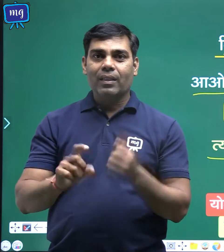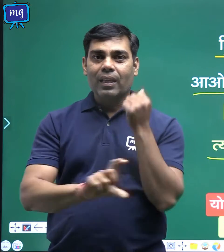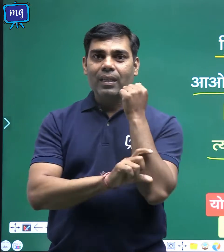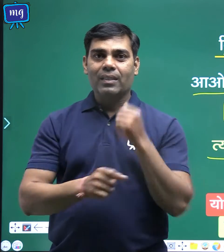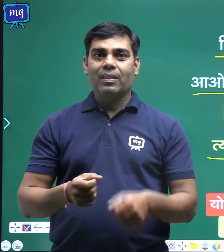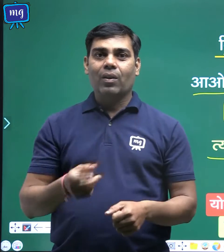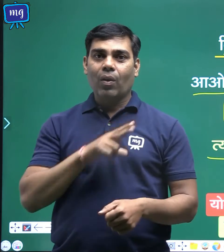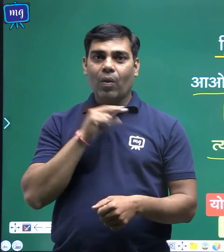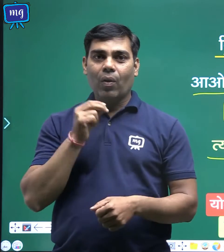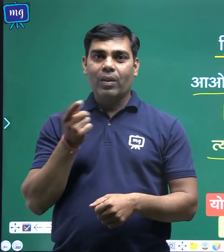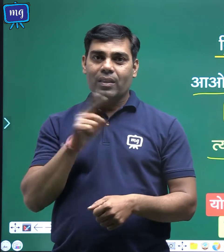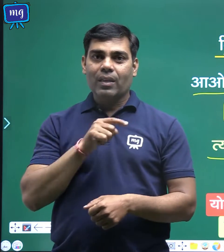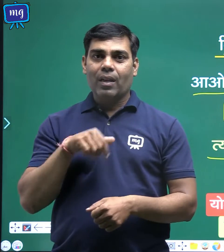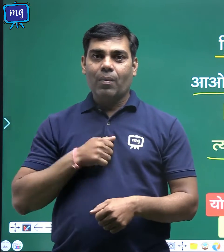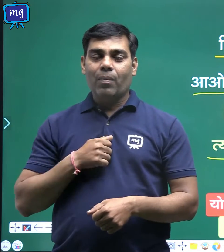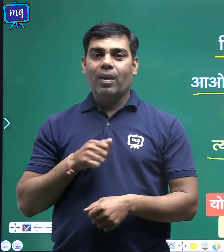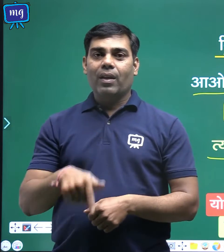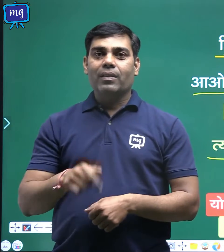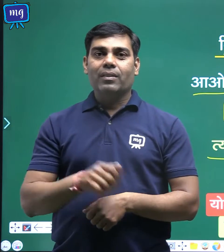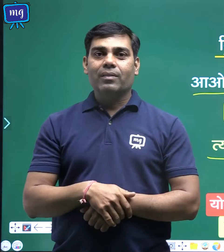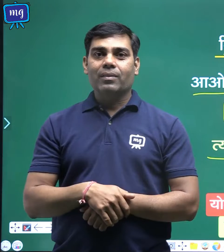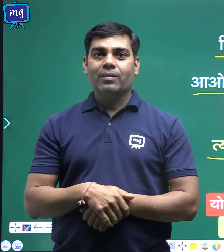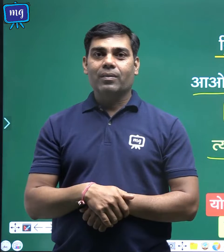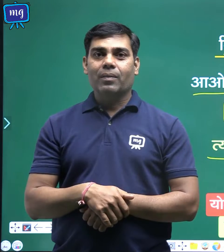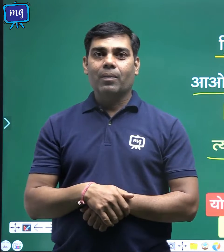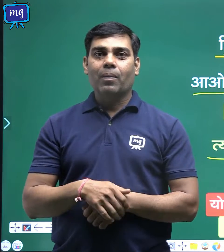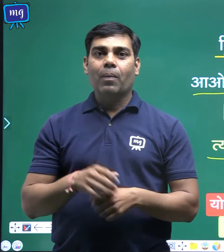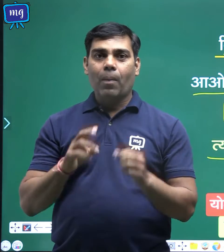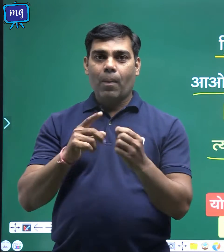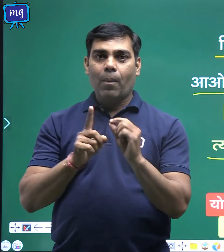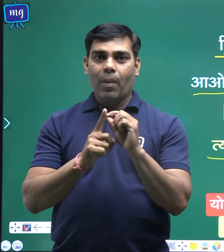हम आज भाग 2